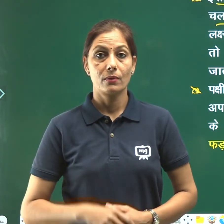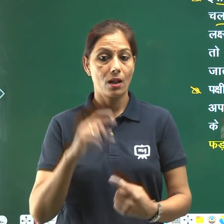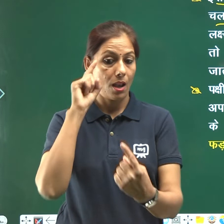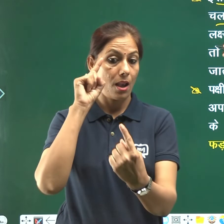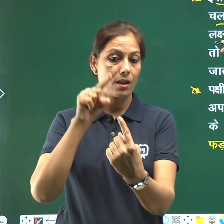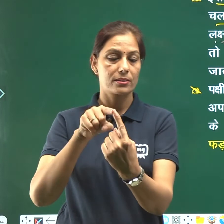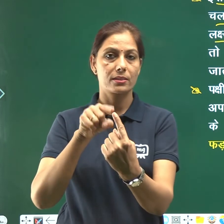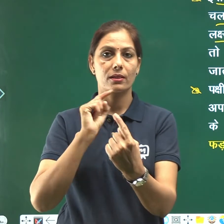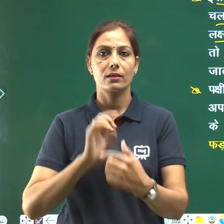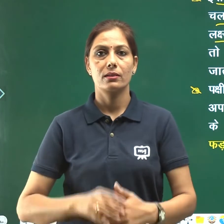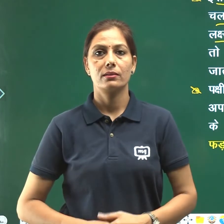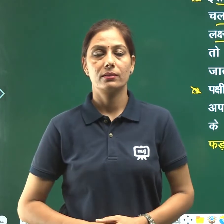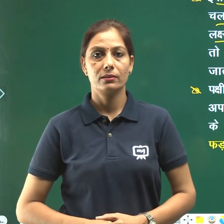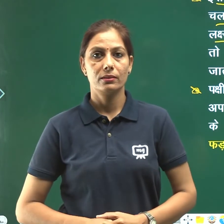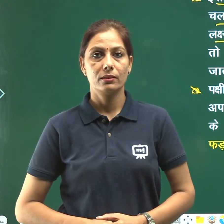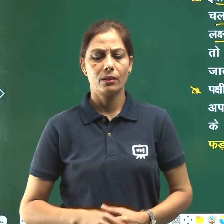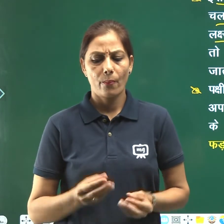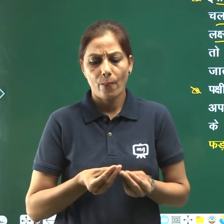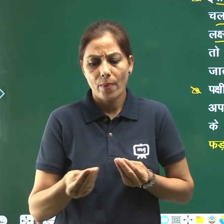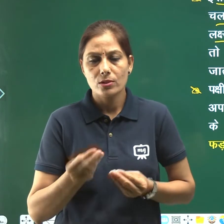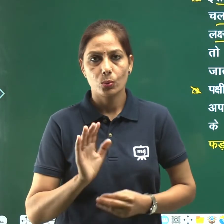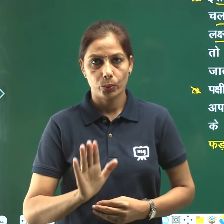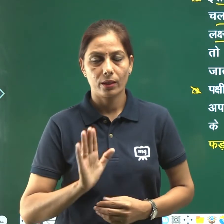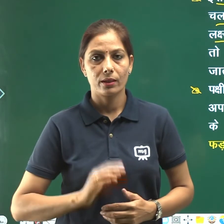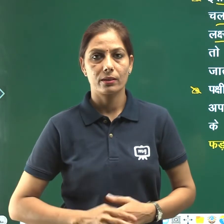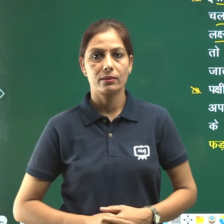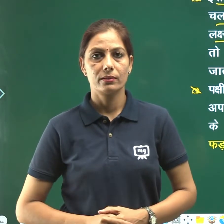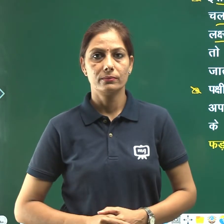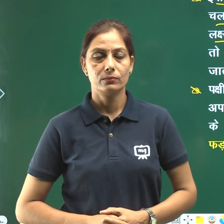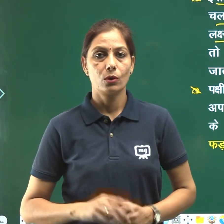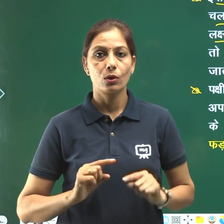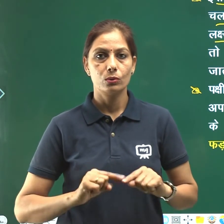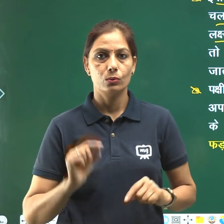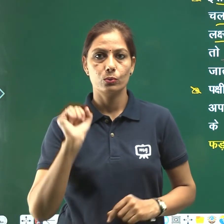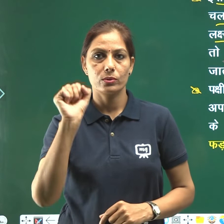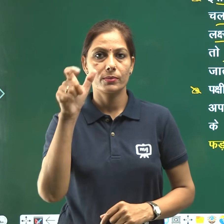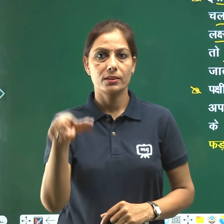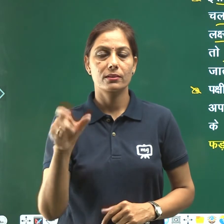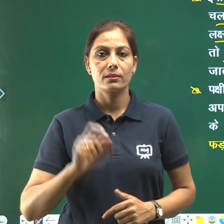लक्ष्य के निकट होता है तो उसकी